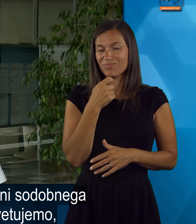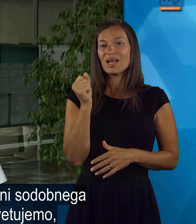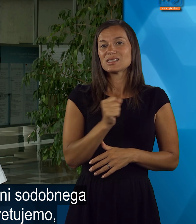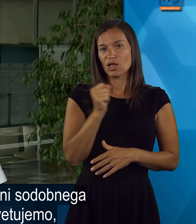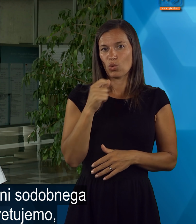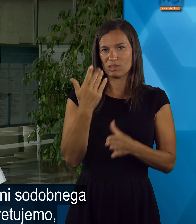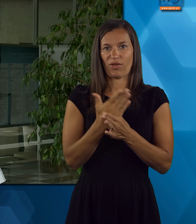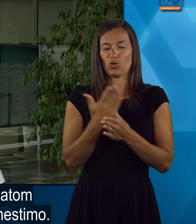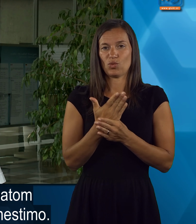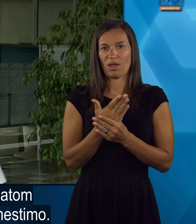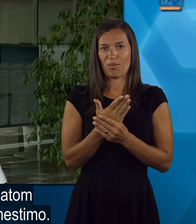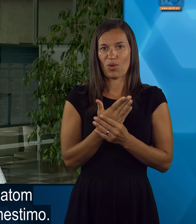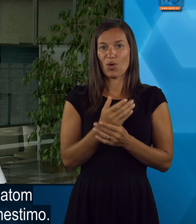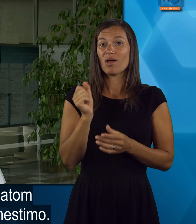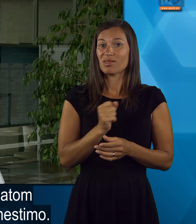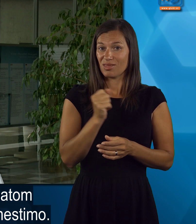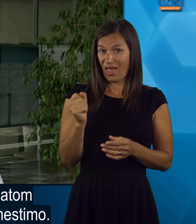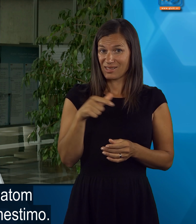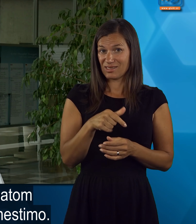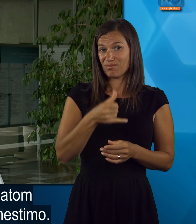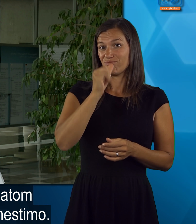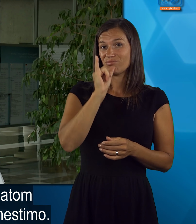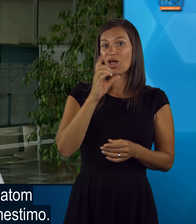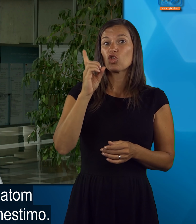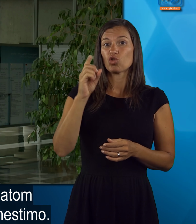zato svetujemo, da z